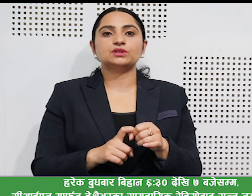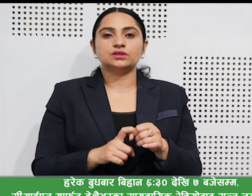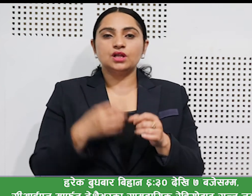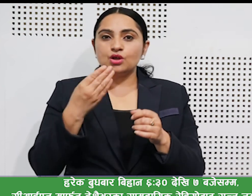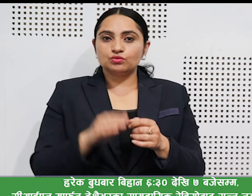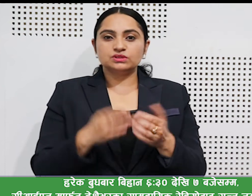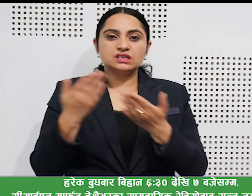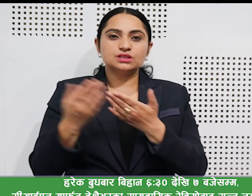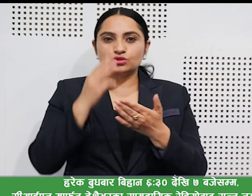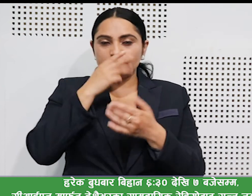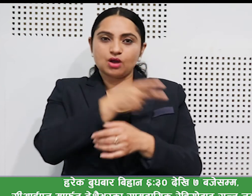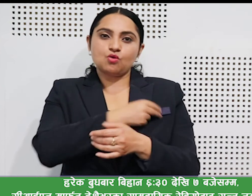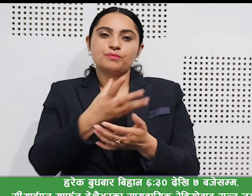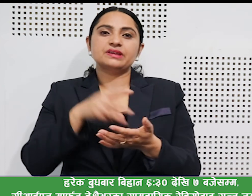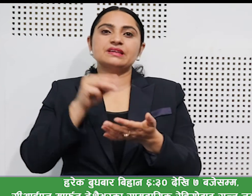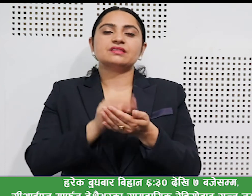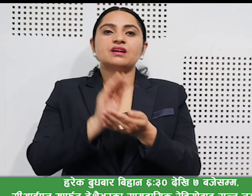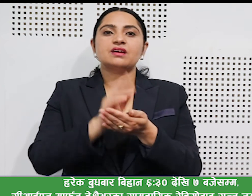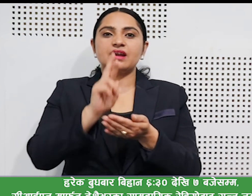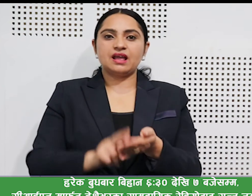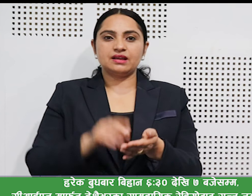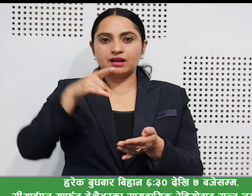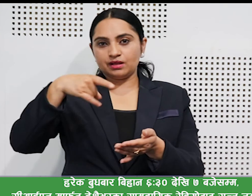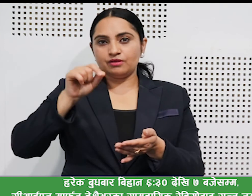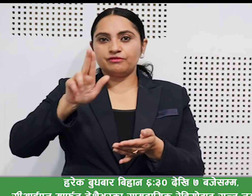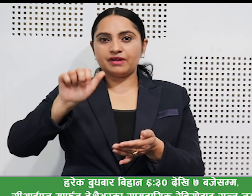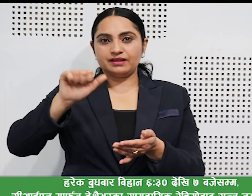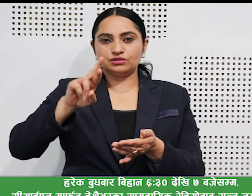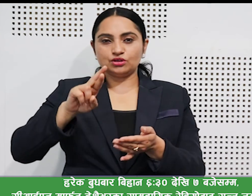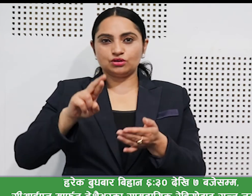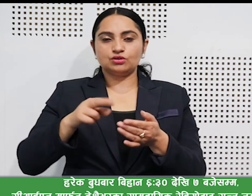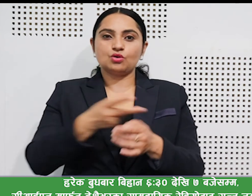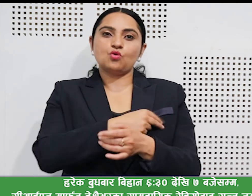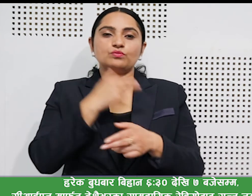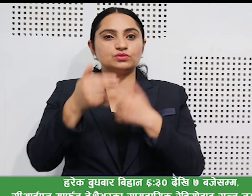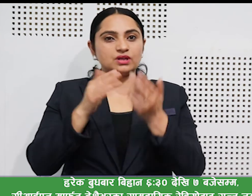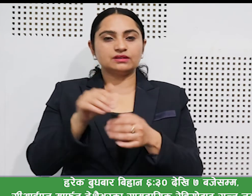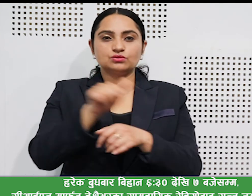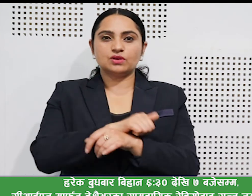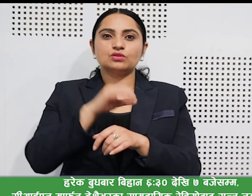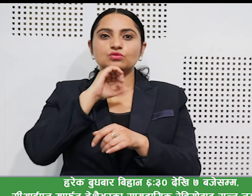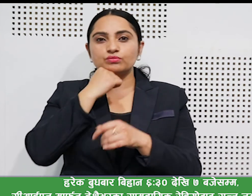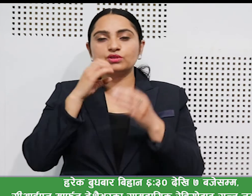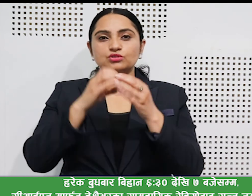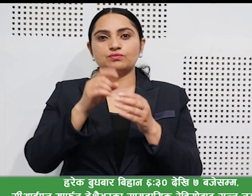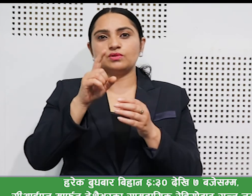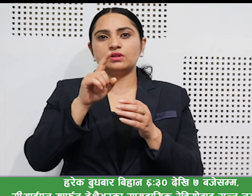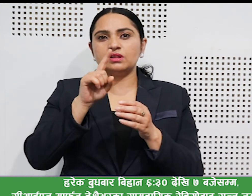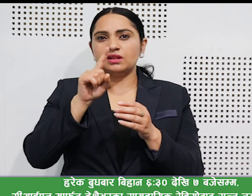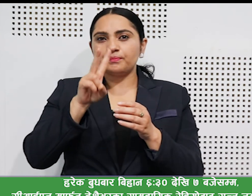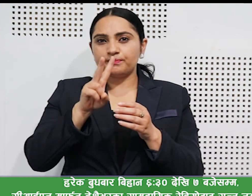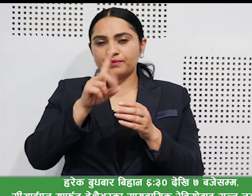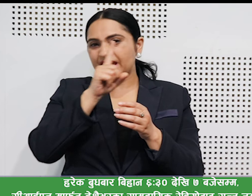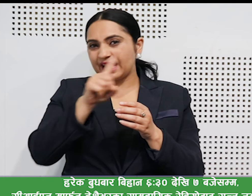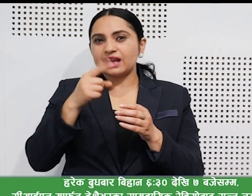हुनाले विद्यालयमै हामीले खोप केन्द्र राखेर चाहिँ फाइजर खोप चलाएका छौँ। उहाँको उमेर समूह 11 वर्ष भन्नुभयो होइन, 12 वर्ष पुग्नु भएको छैन,